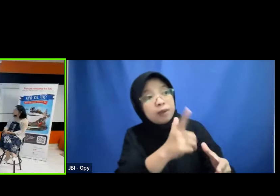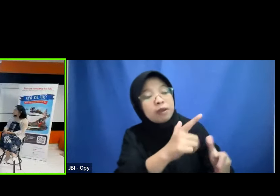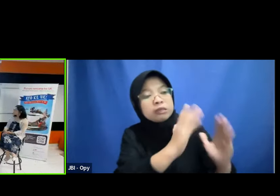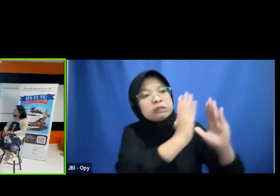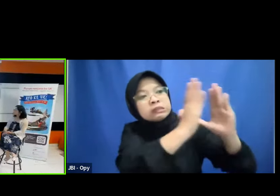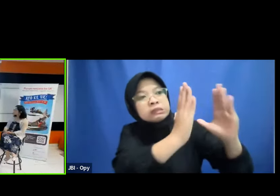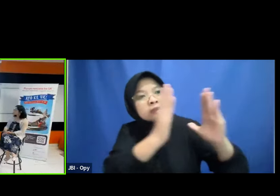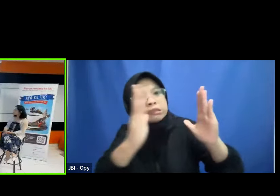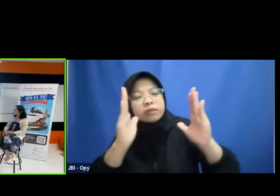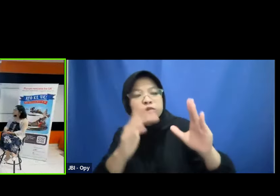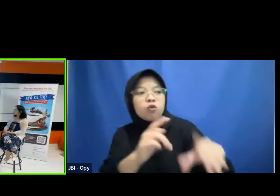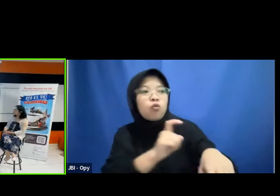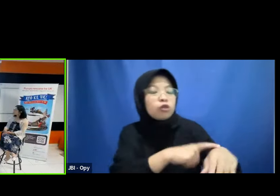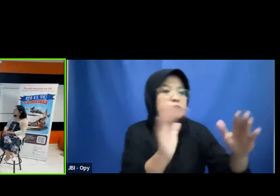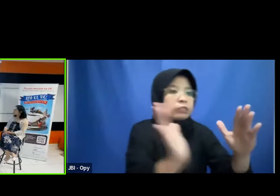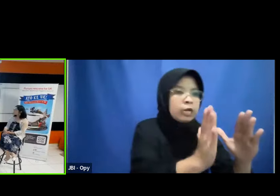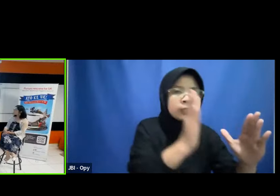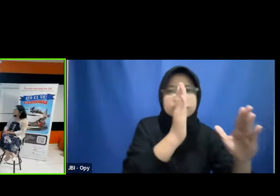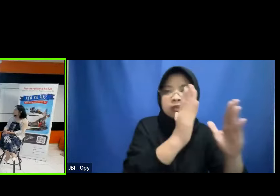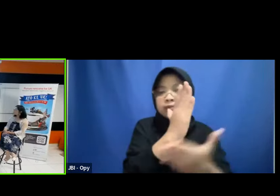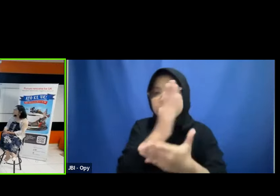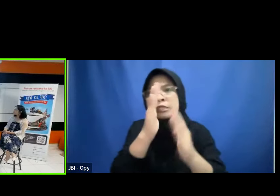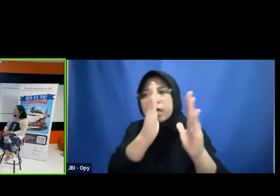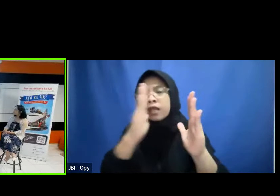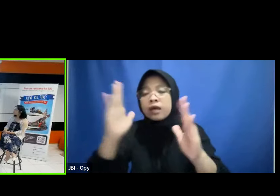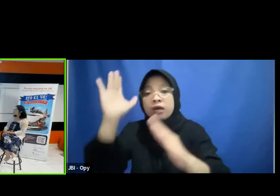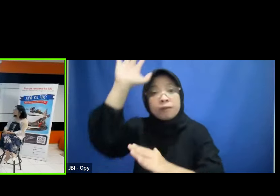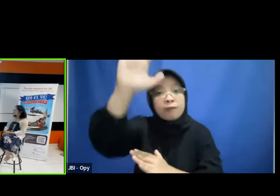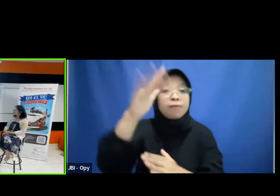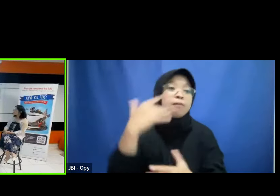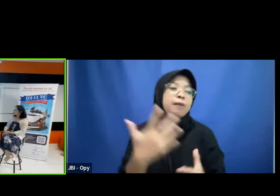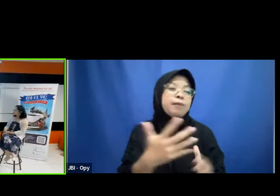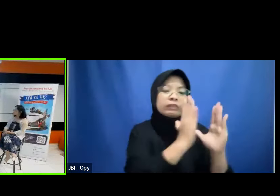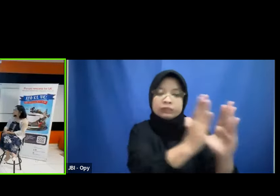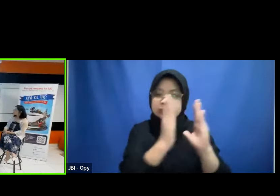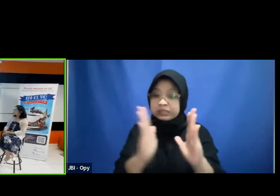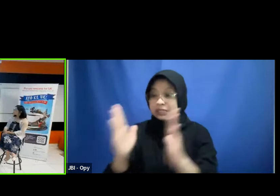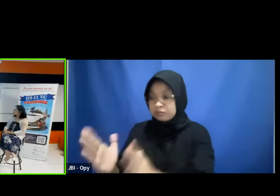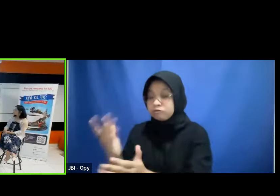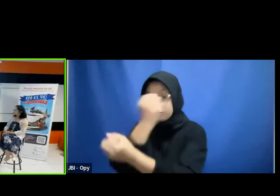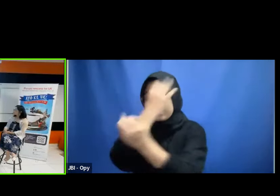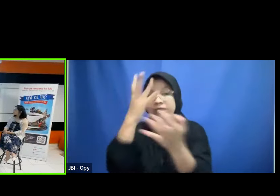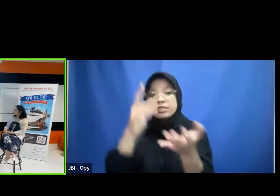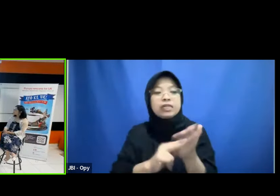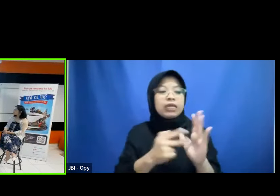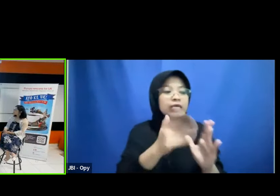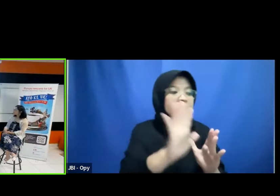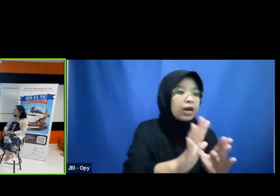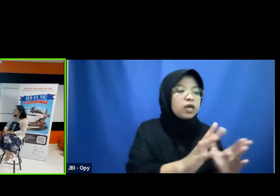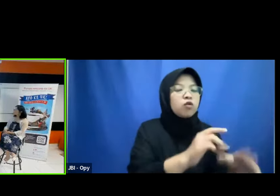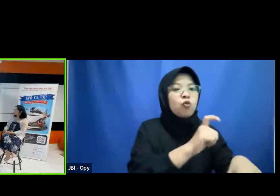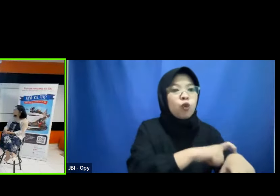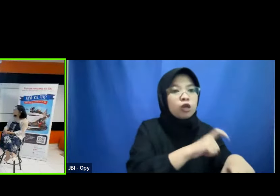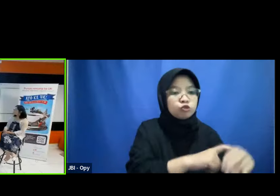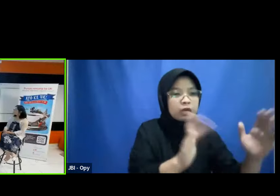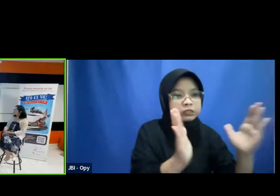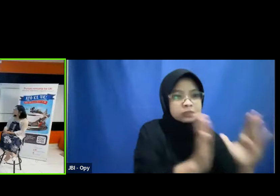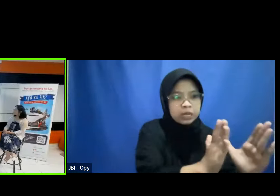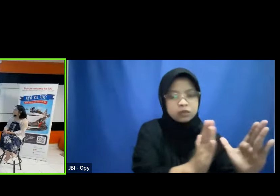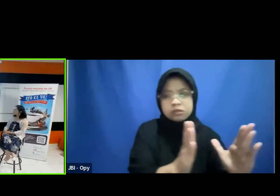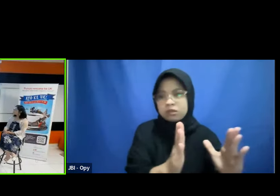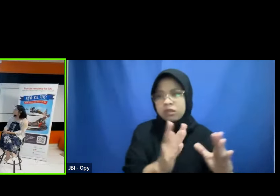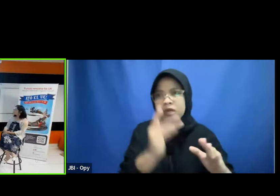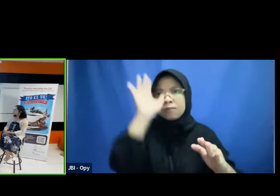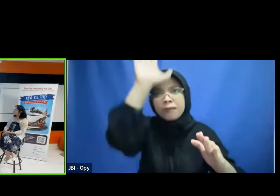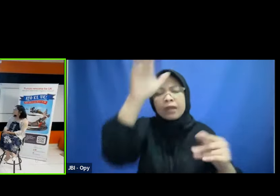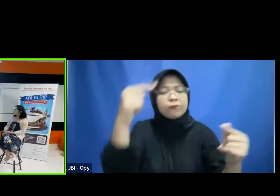medium dan long term Itu juga semua harus saling intercected satu sama lain jangan sampai antara short term dan long term itu enggak ada hubungannya